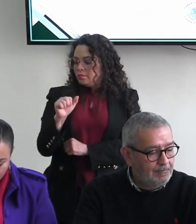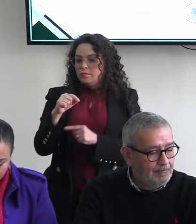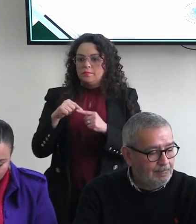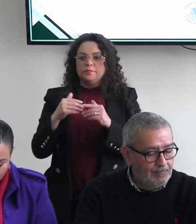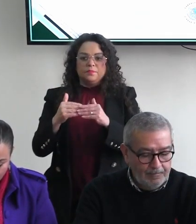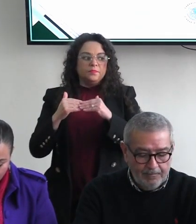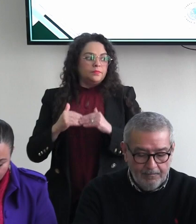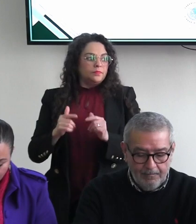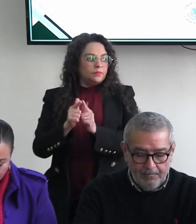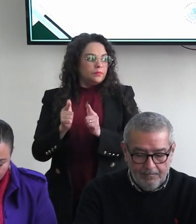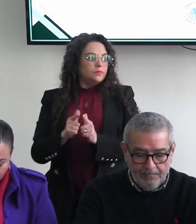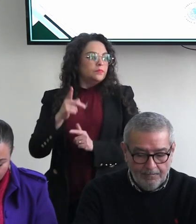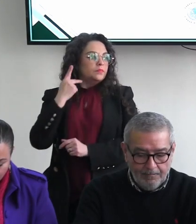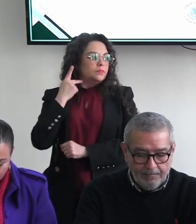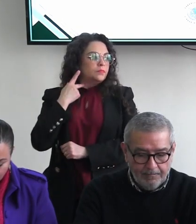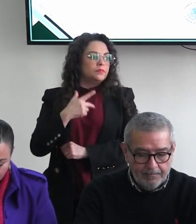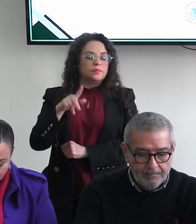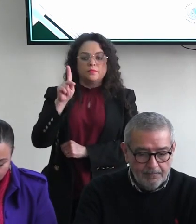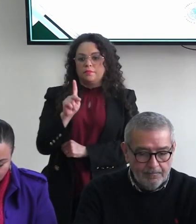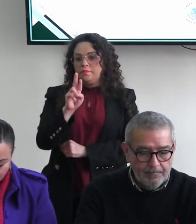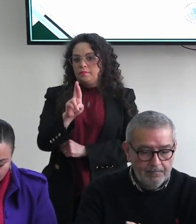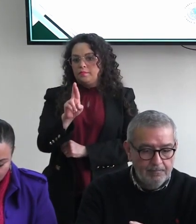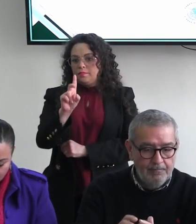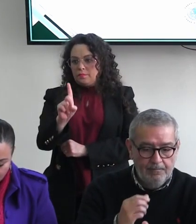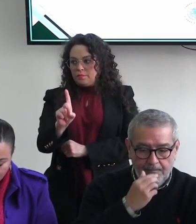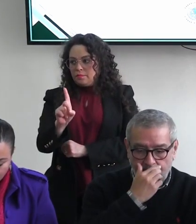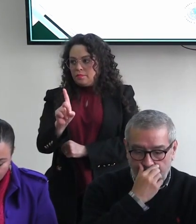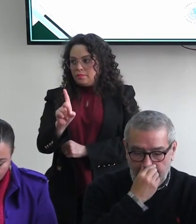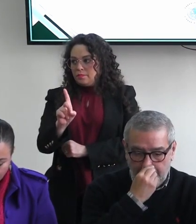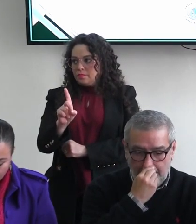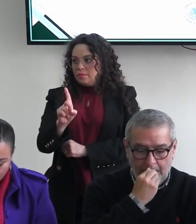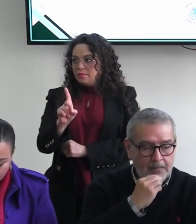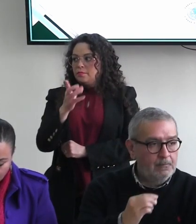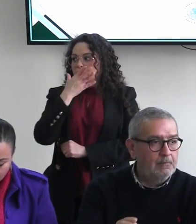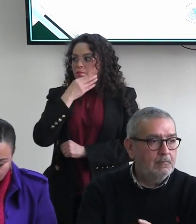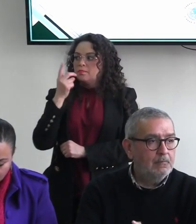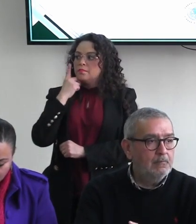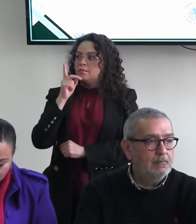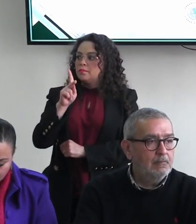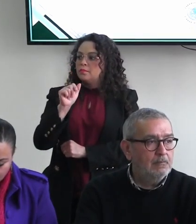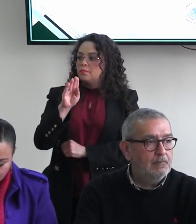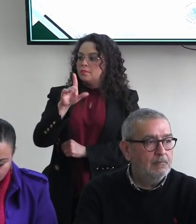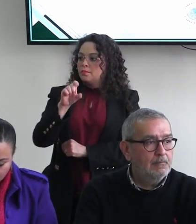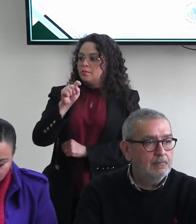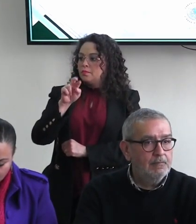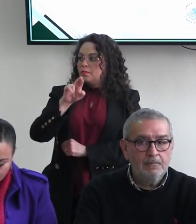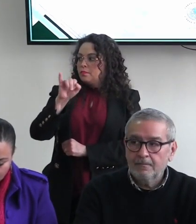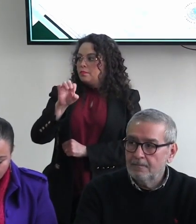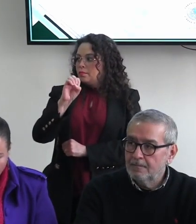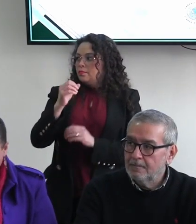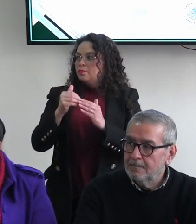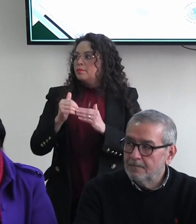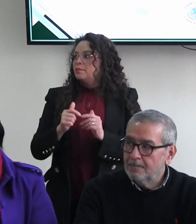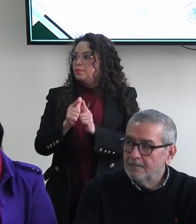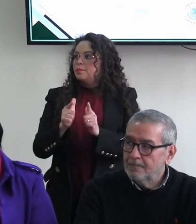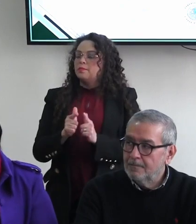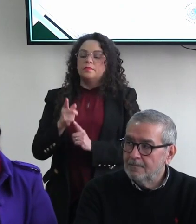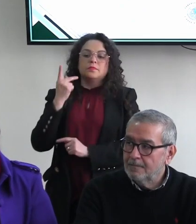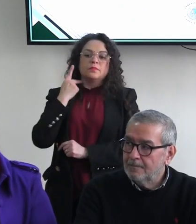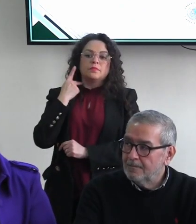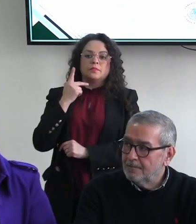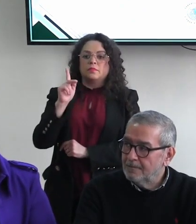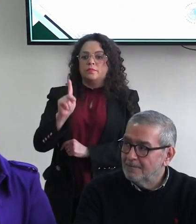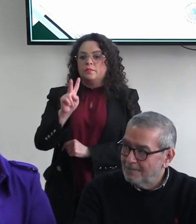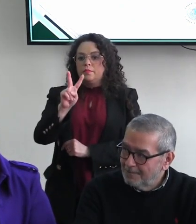grupo parlamentario del Partido de la Revolución Democrática, el diputado Pablo Trejo. Del grupo parlamentario del